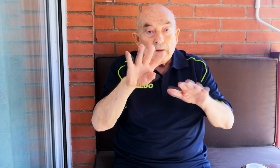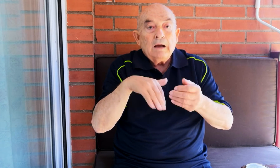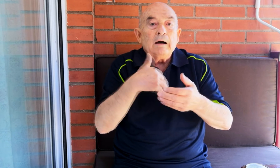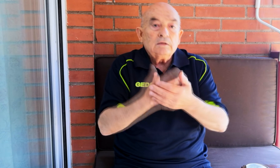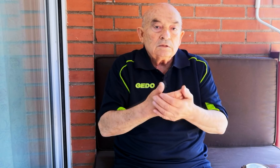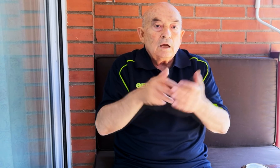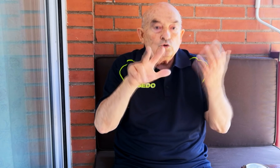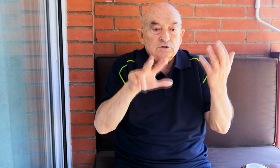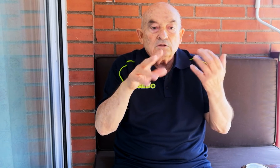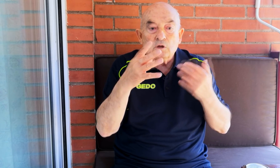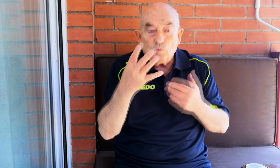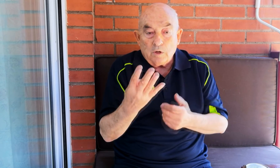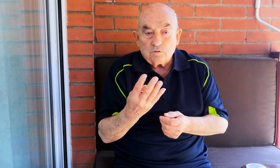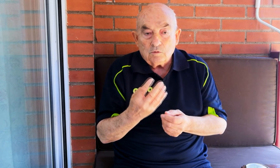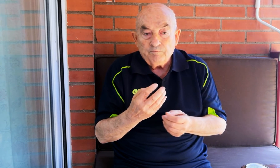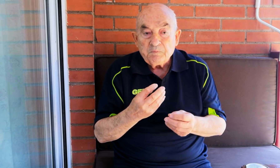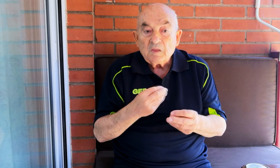1979 fins al 1984.